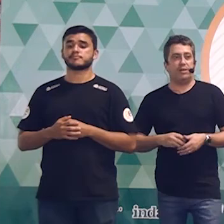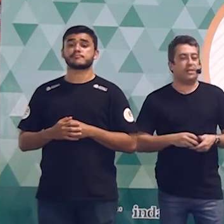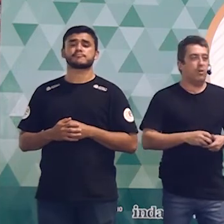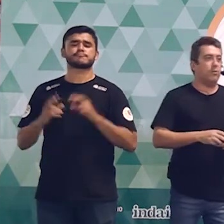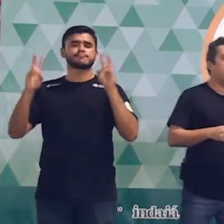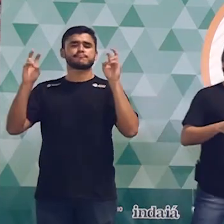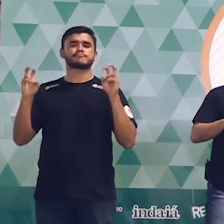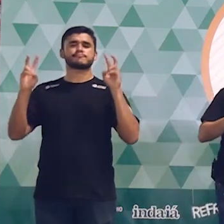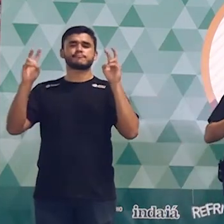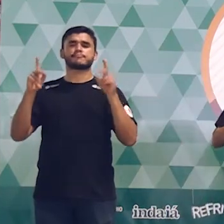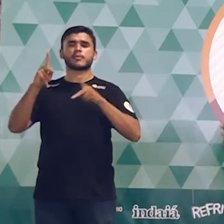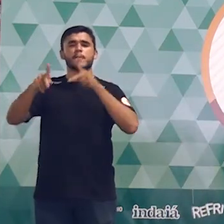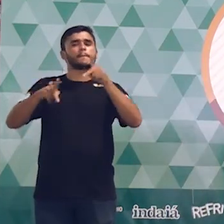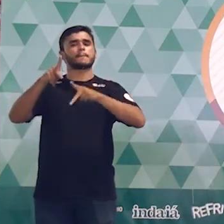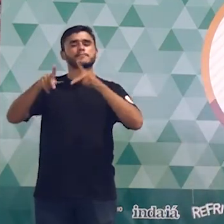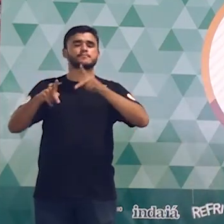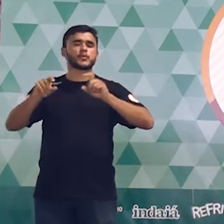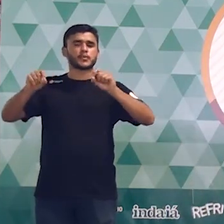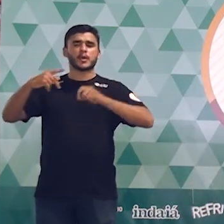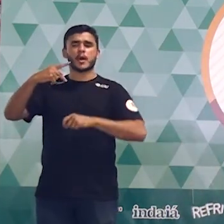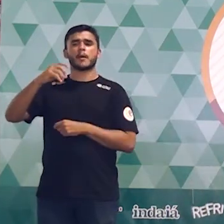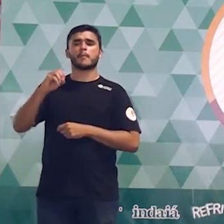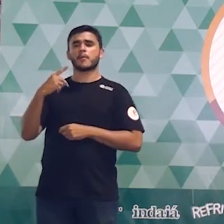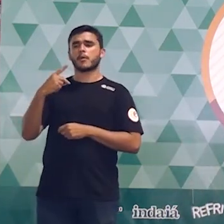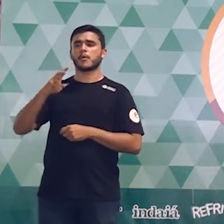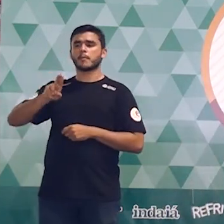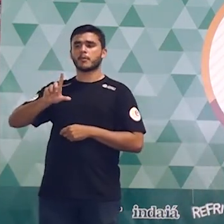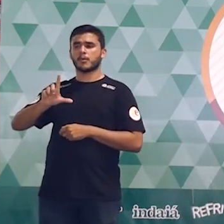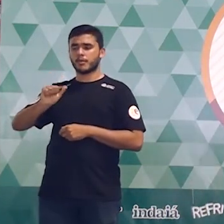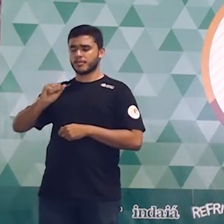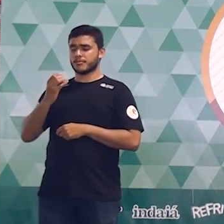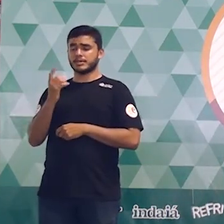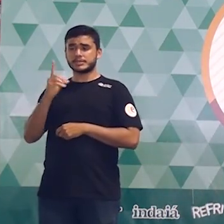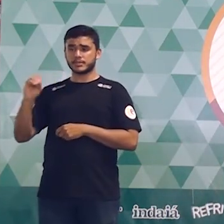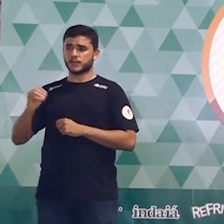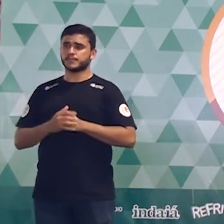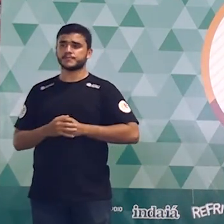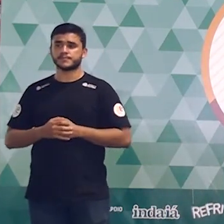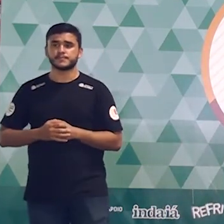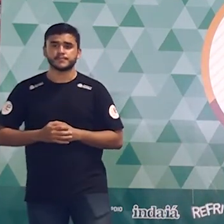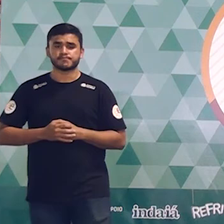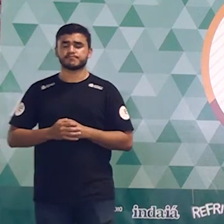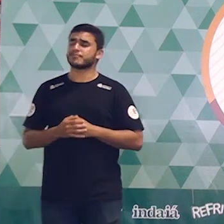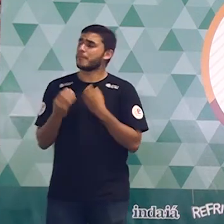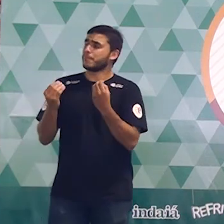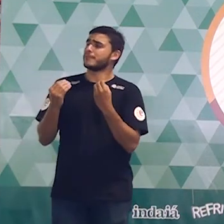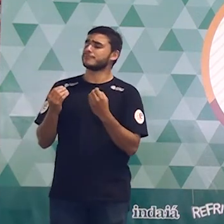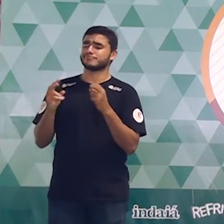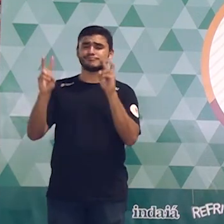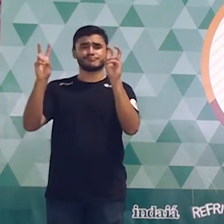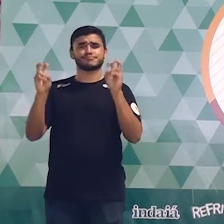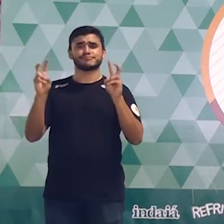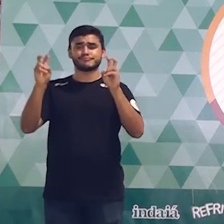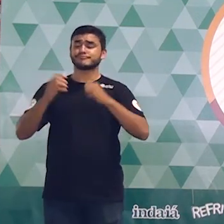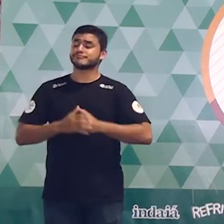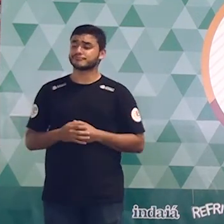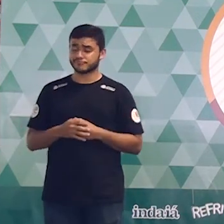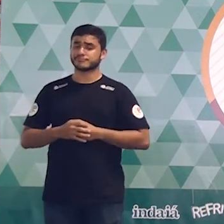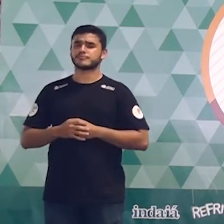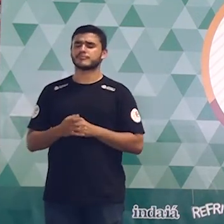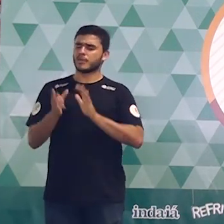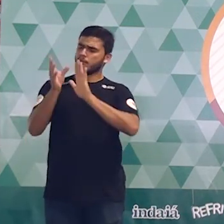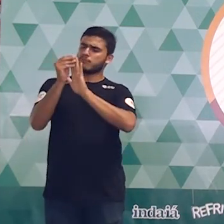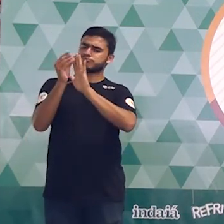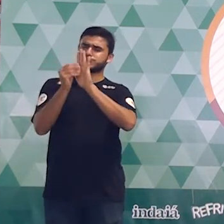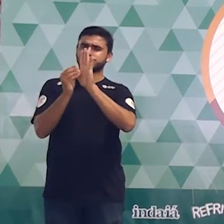de população. Eu acho que para começar a estudar população, a primeira ideia é para quê? Certo? Tem muito